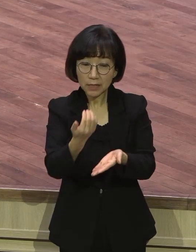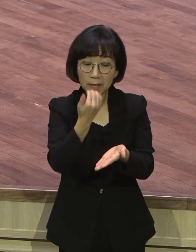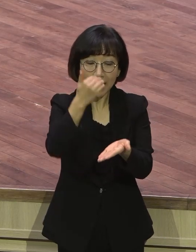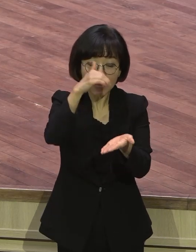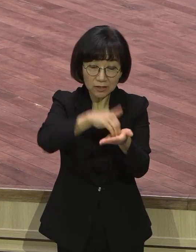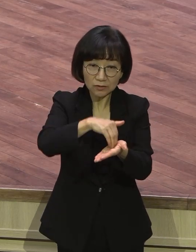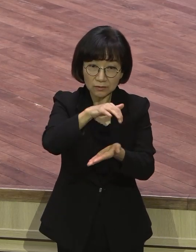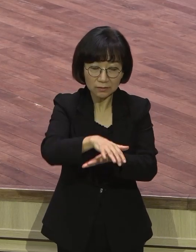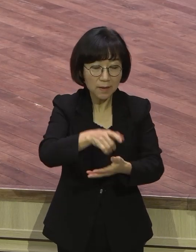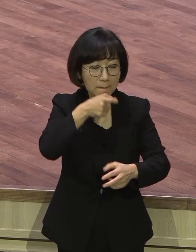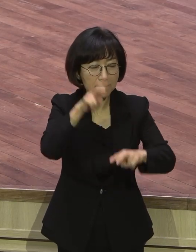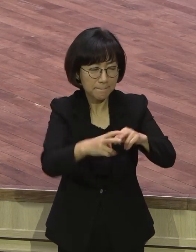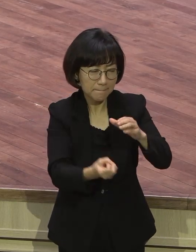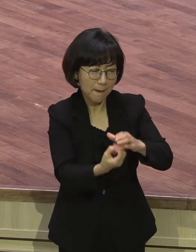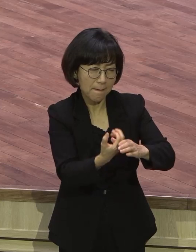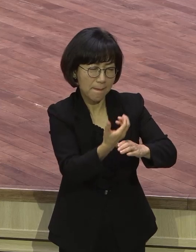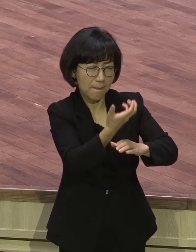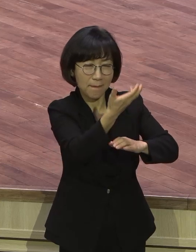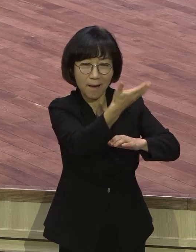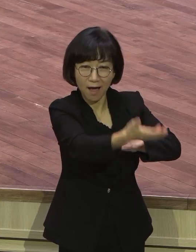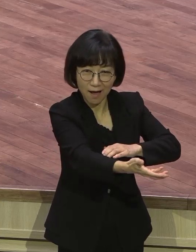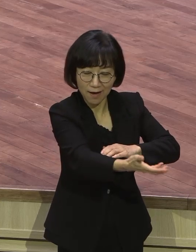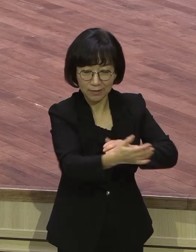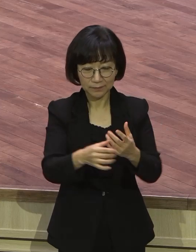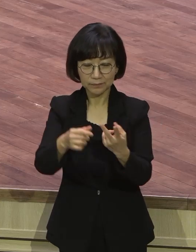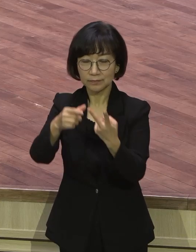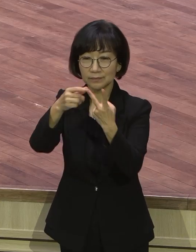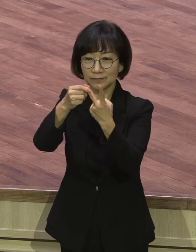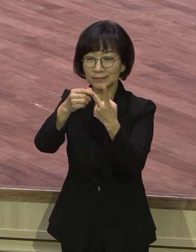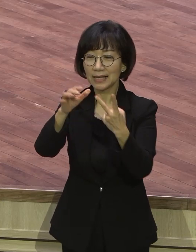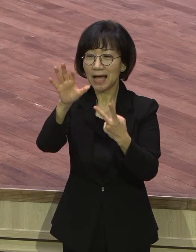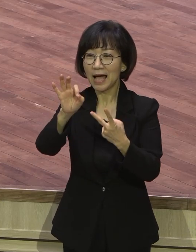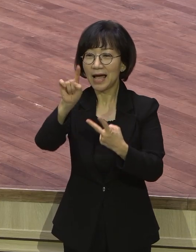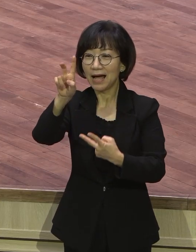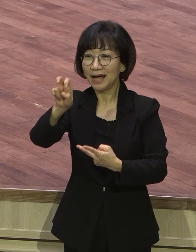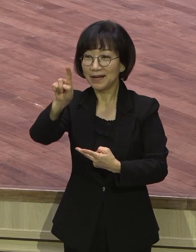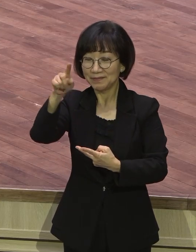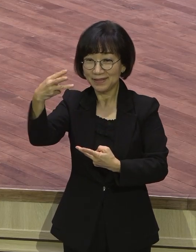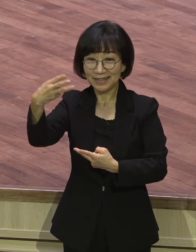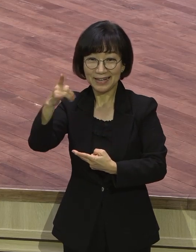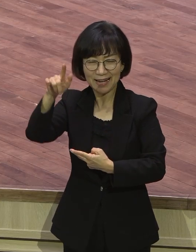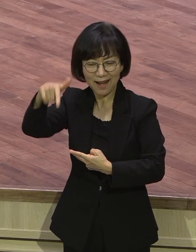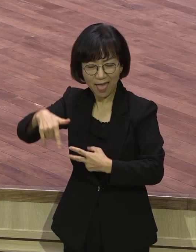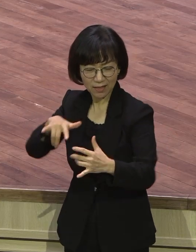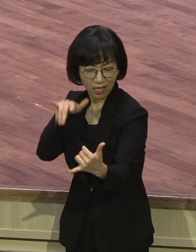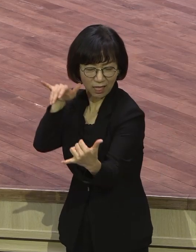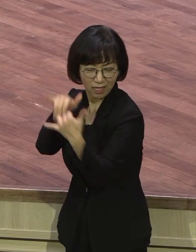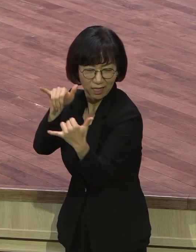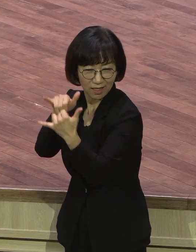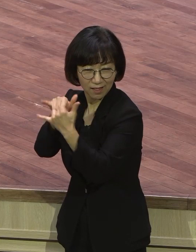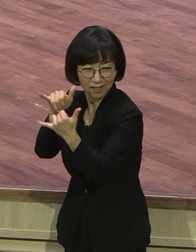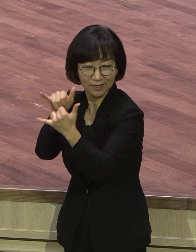솟아나는 사건이고 다른 하나는 암멜렉과의 전쟁 사건이에요.